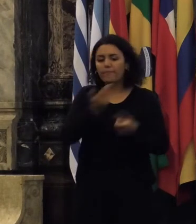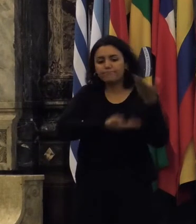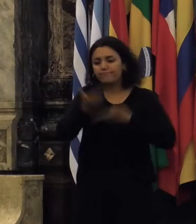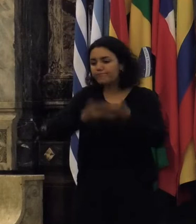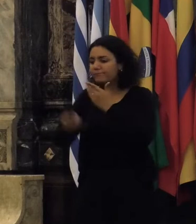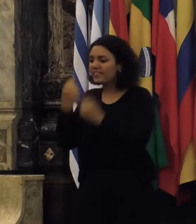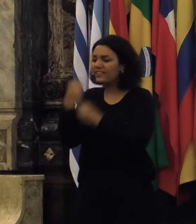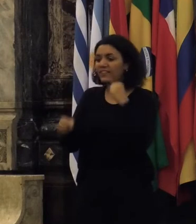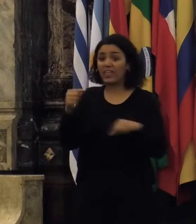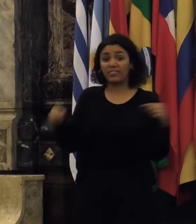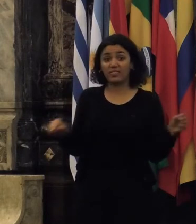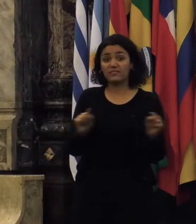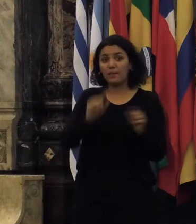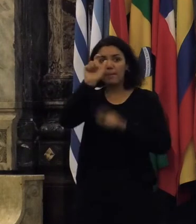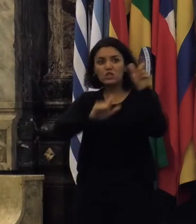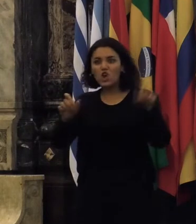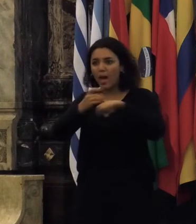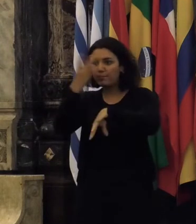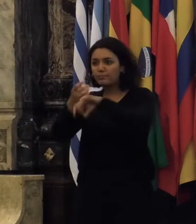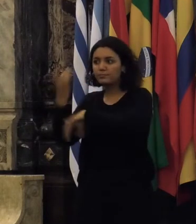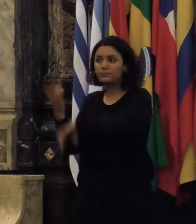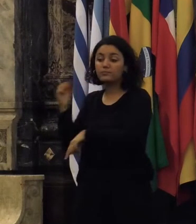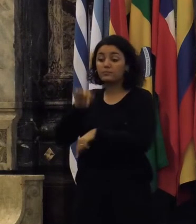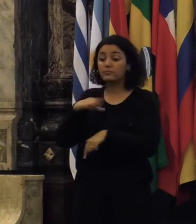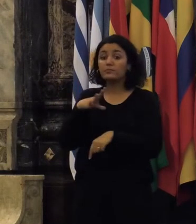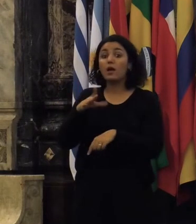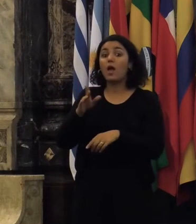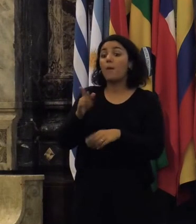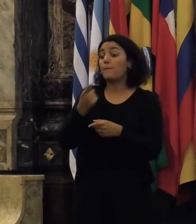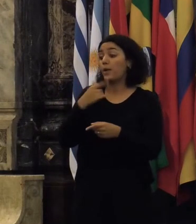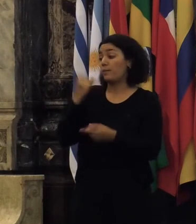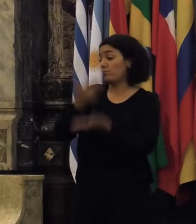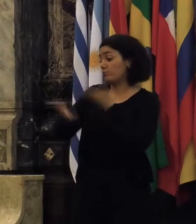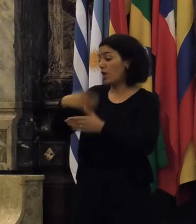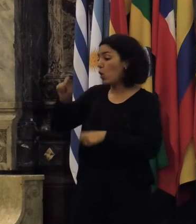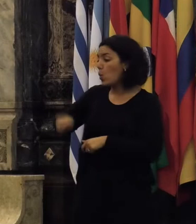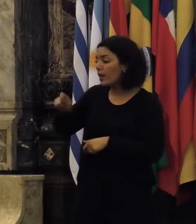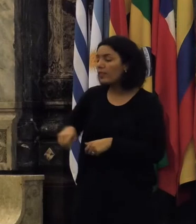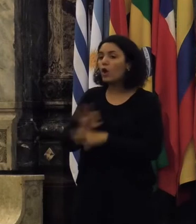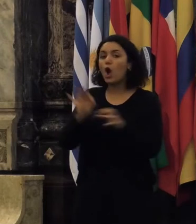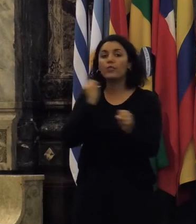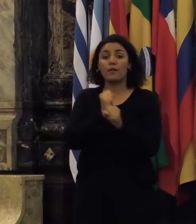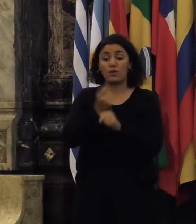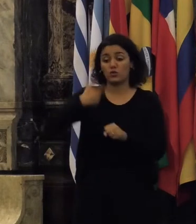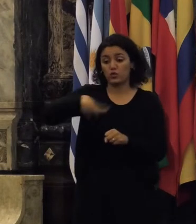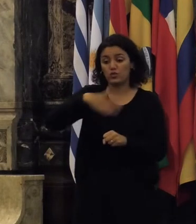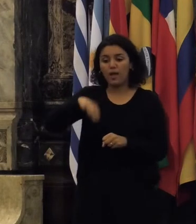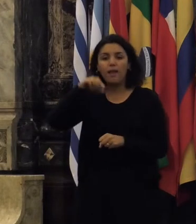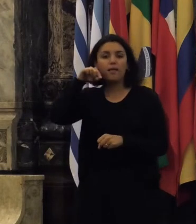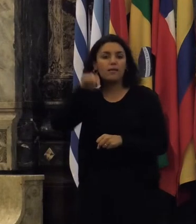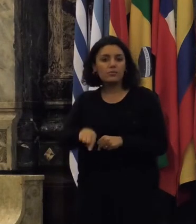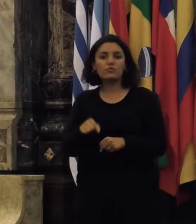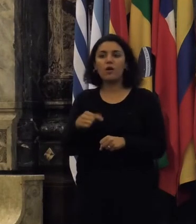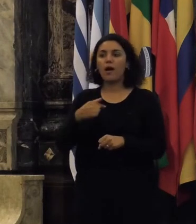distintos interlocutores, llevar este problema al campo de jurídico, llevar este problema al campo del trabajo social, es algo que